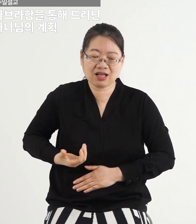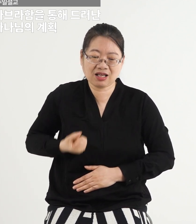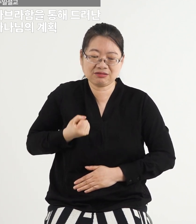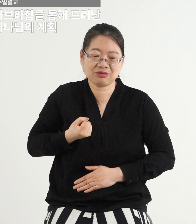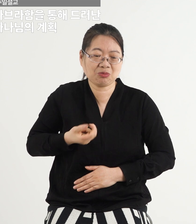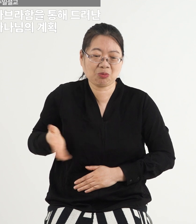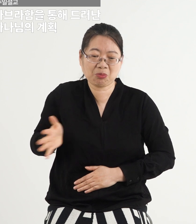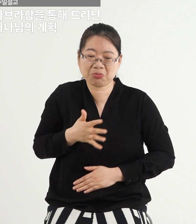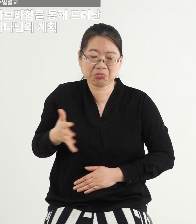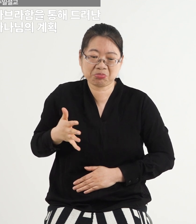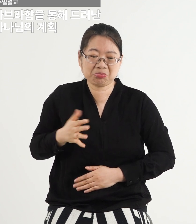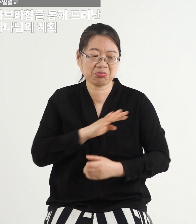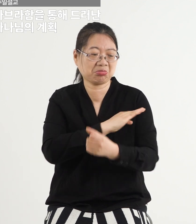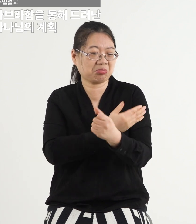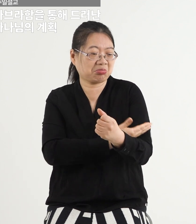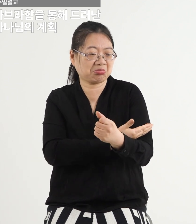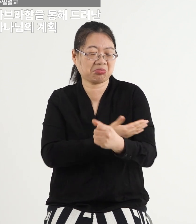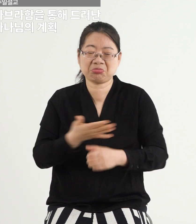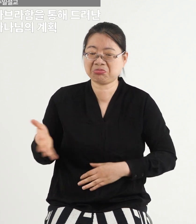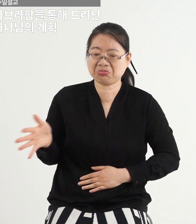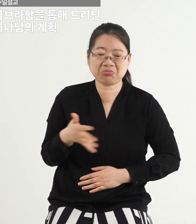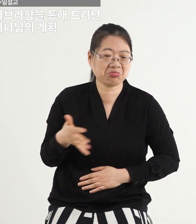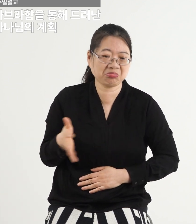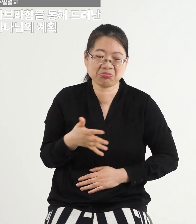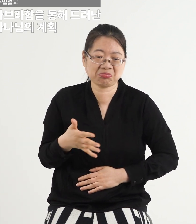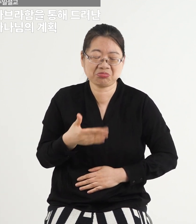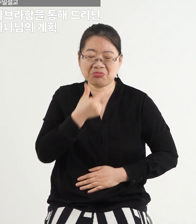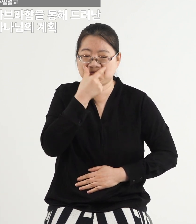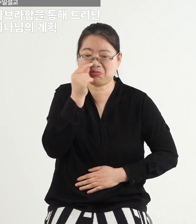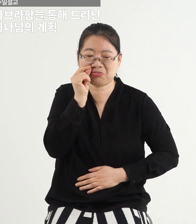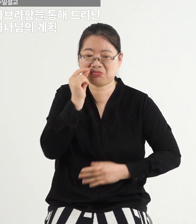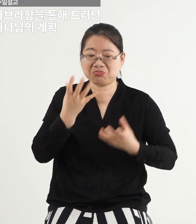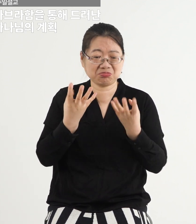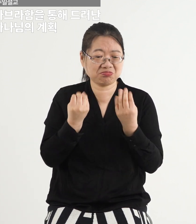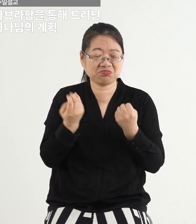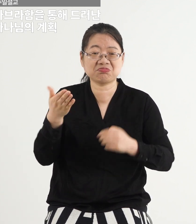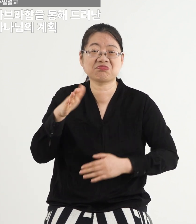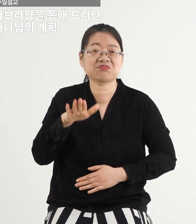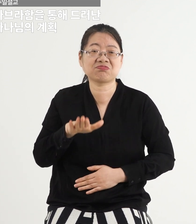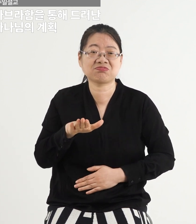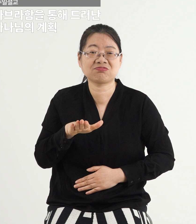것도 없고 스펙도 없고 여러 가지로 내가 부족한 건 맞지만